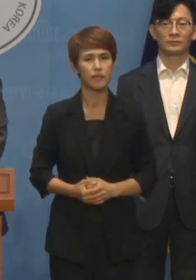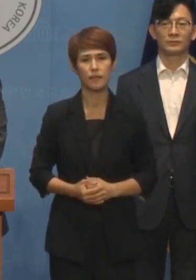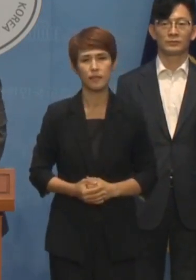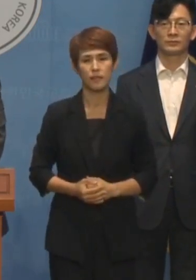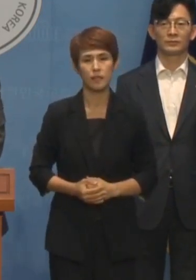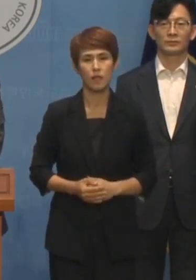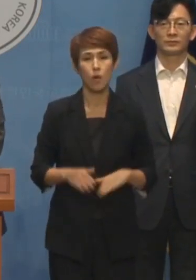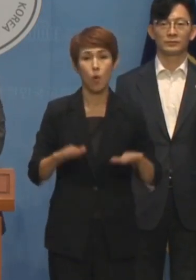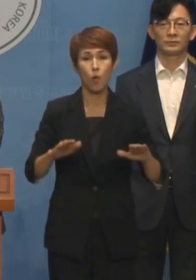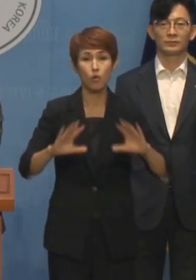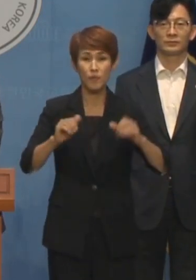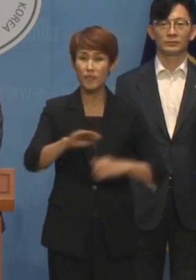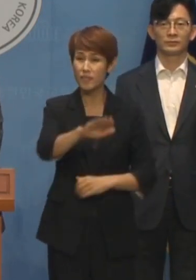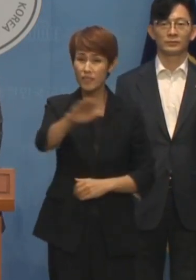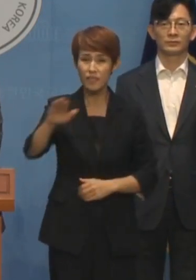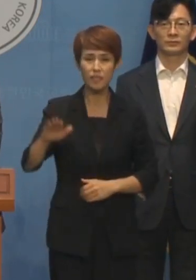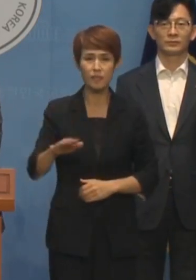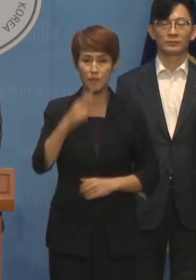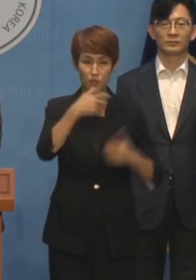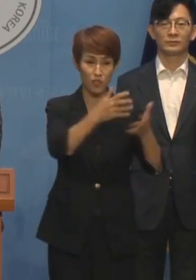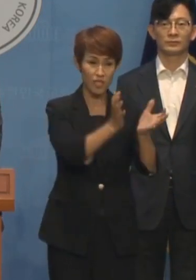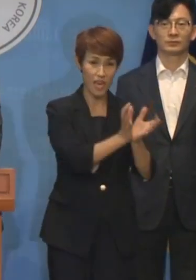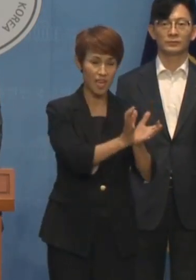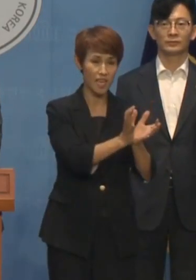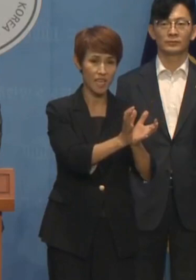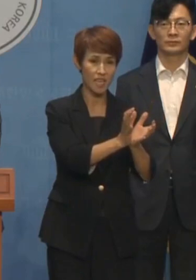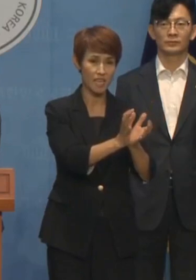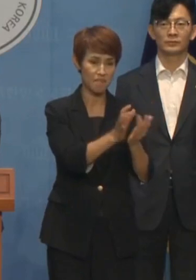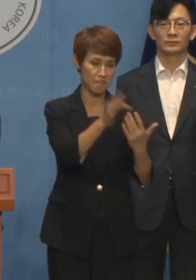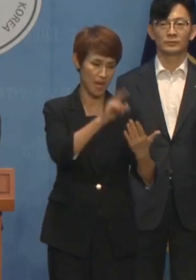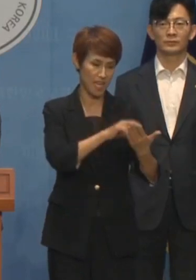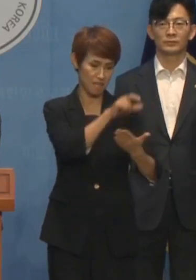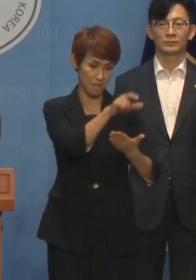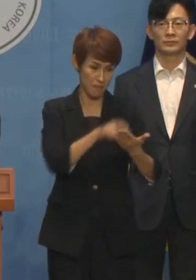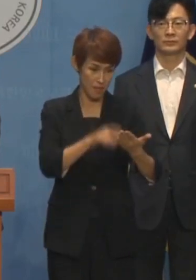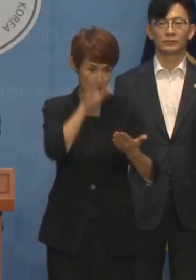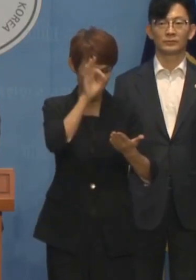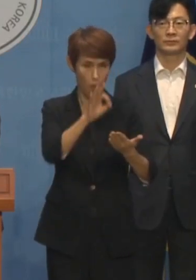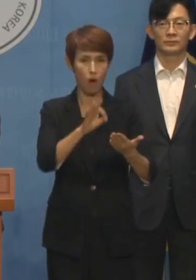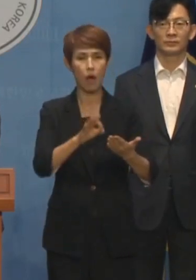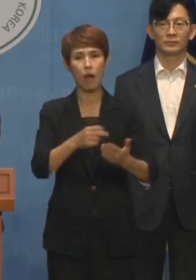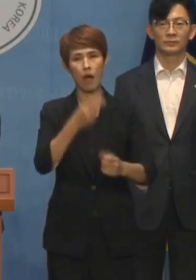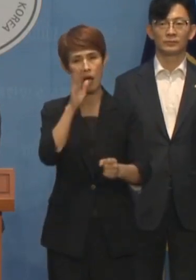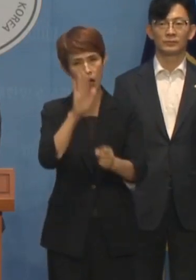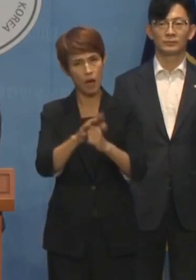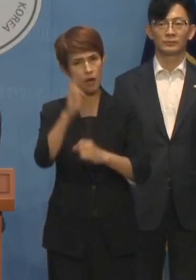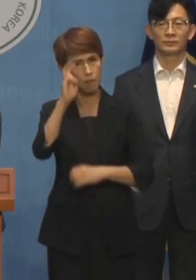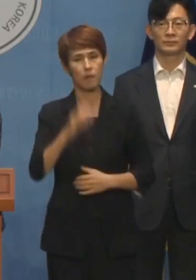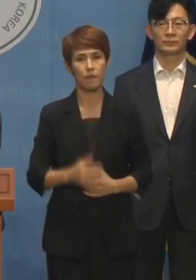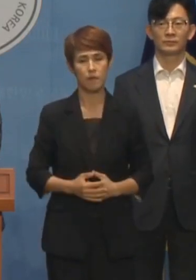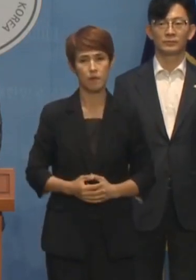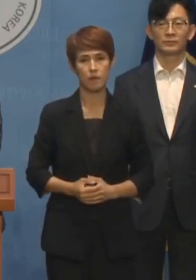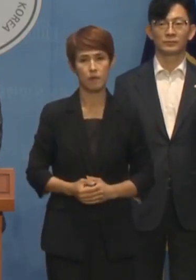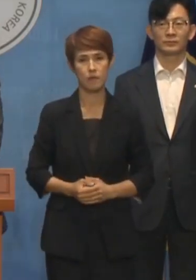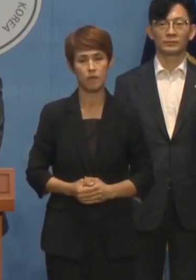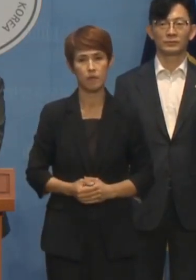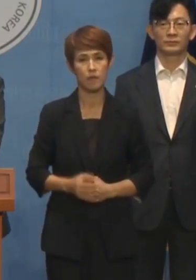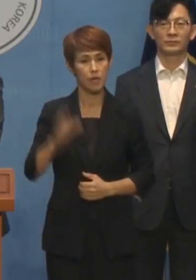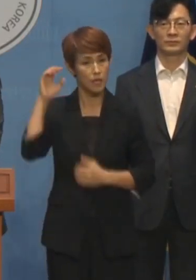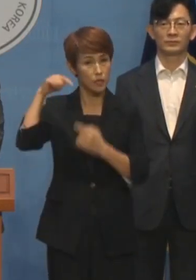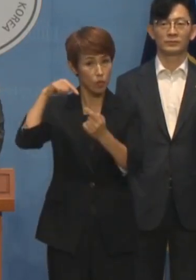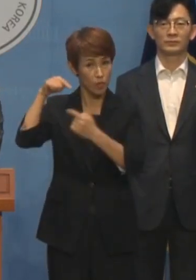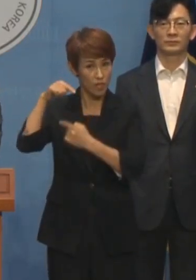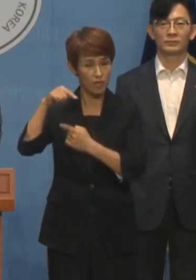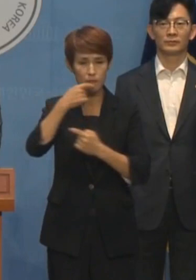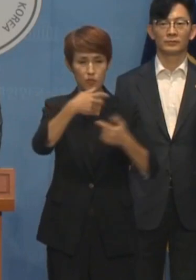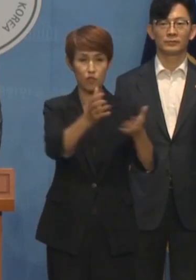아마 오늘 국민들은 민주당이 채택한 참고인을 명단을 보면 혀를 찰 것입니다. 이번 청문회는